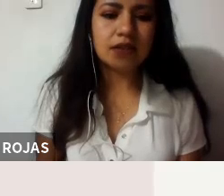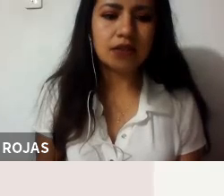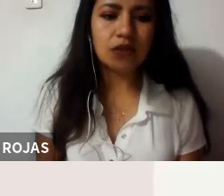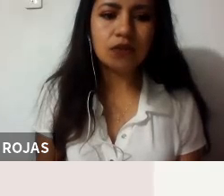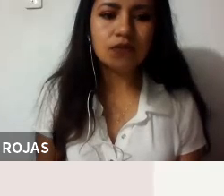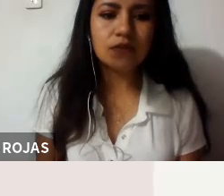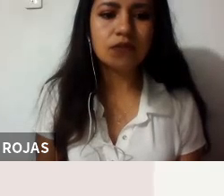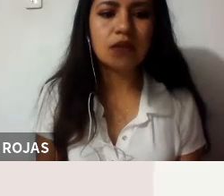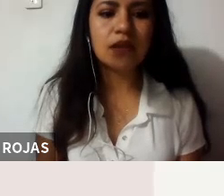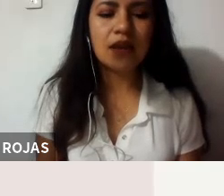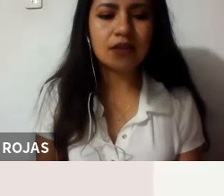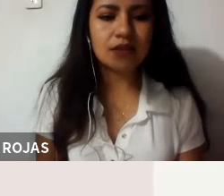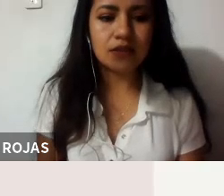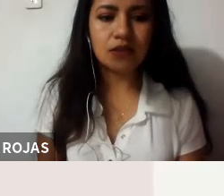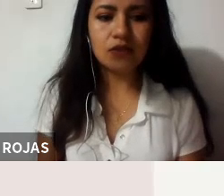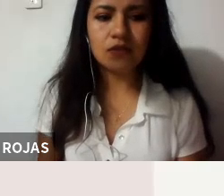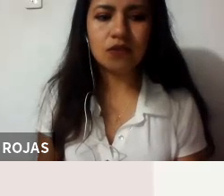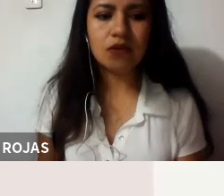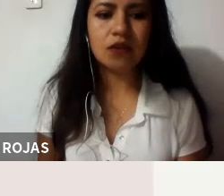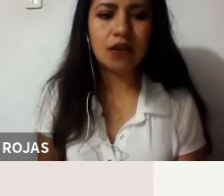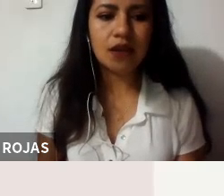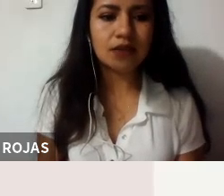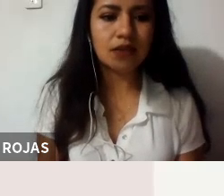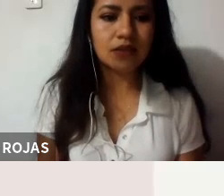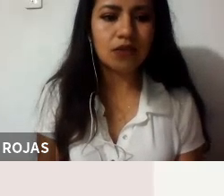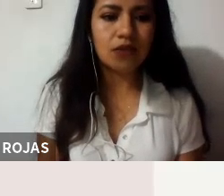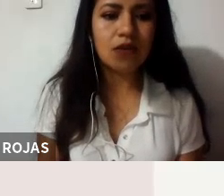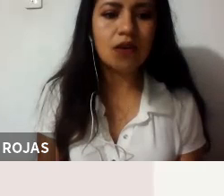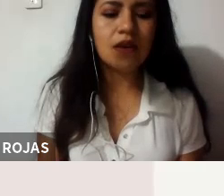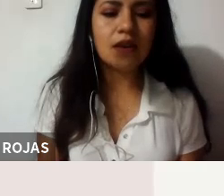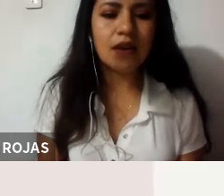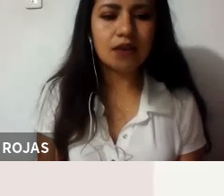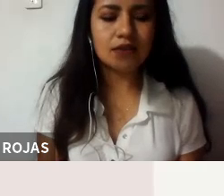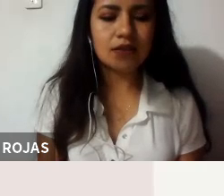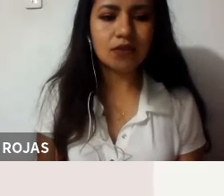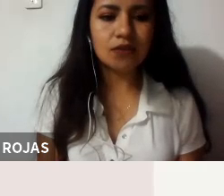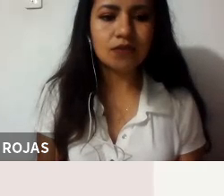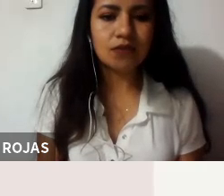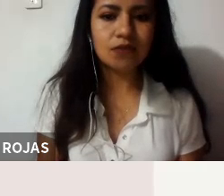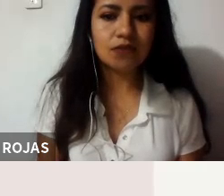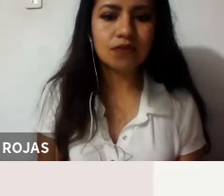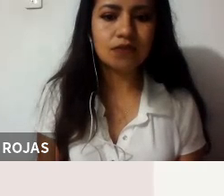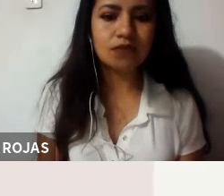¿Qué es eso? ¿Qué es eso? ¿Qué es eso? ¿Qué es eso?